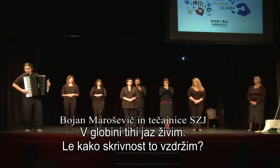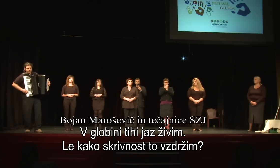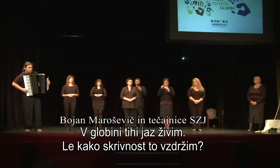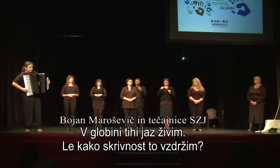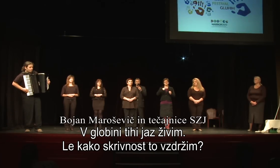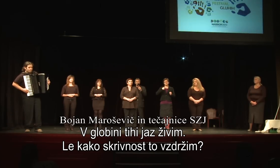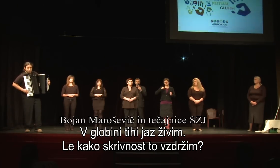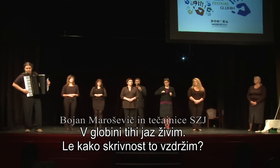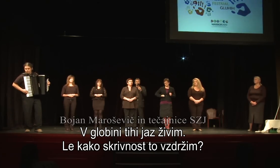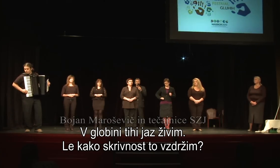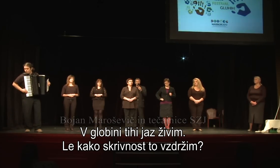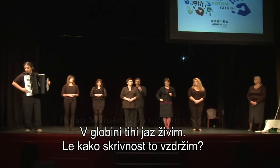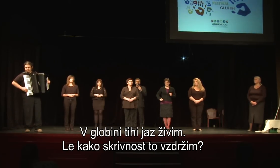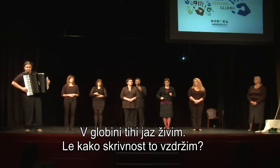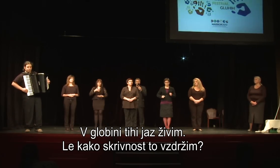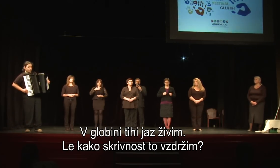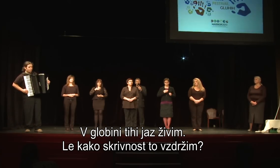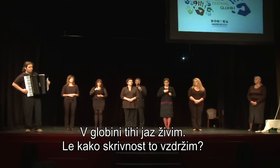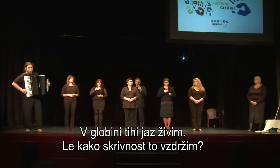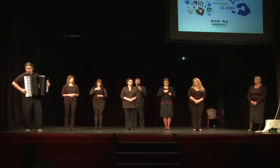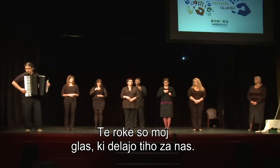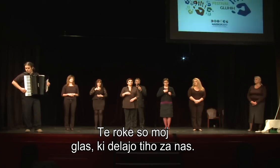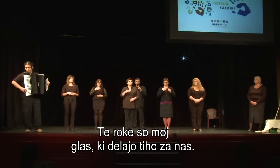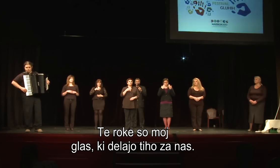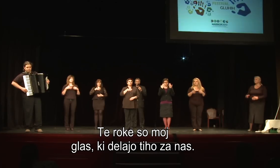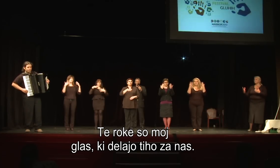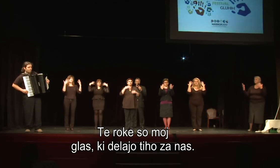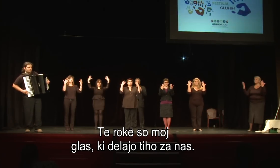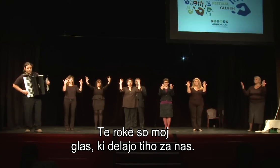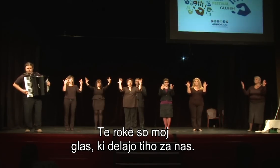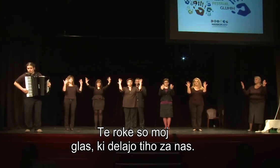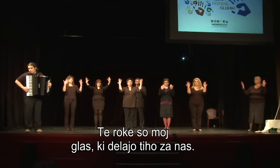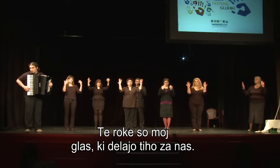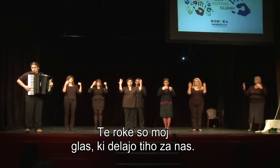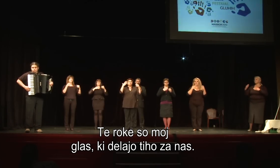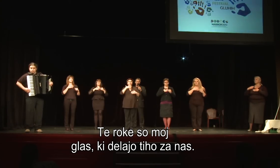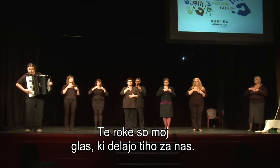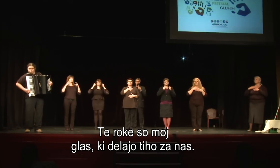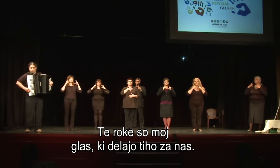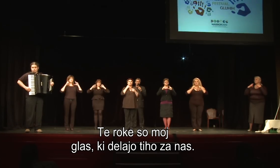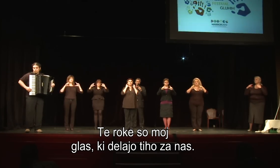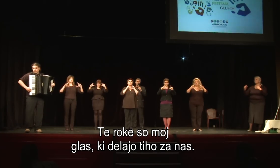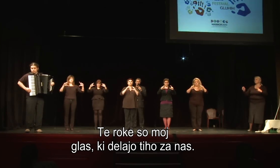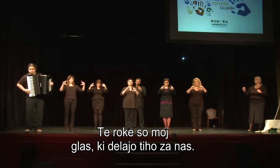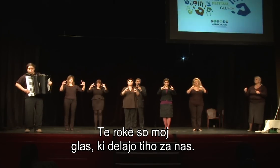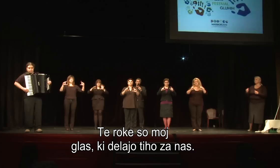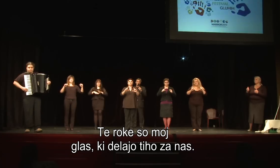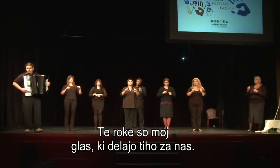to zdrži. Te roke so moj glas, ki